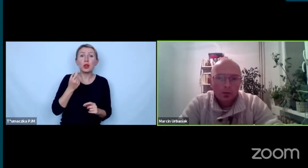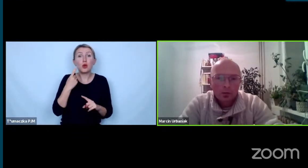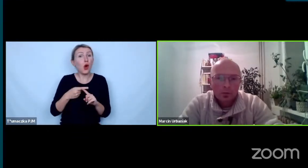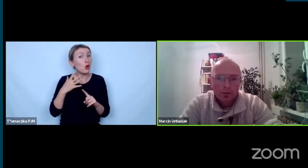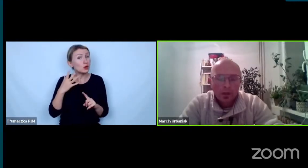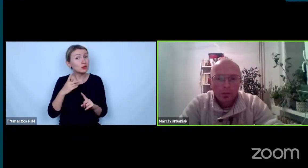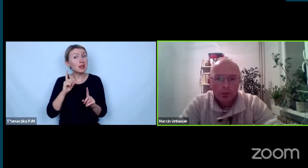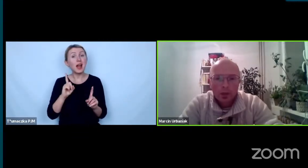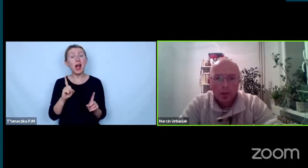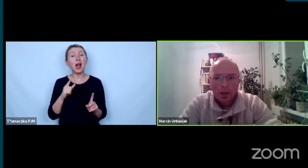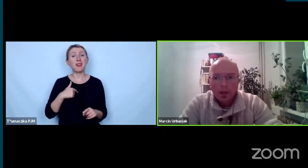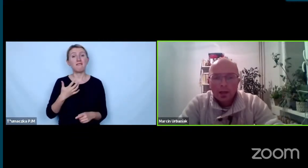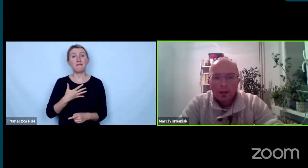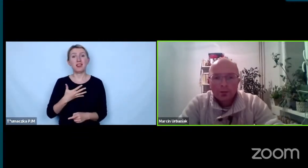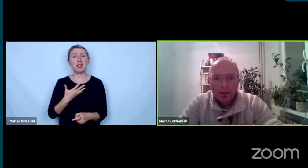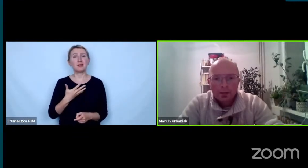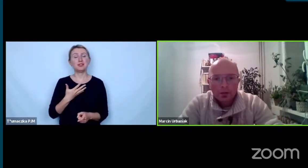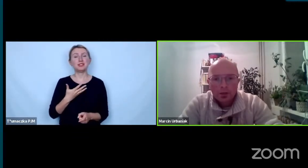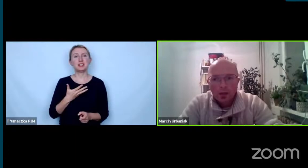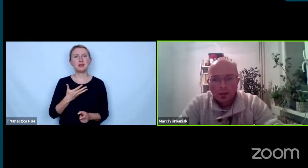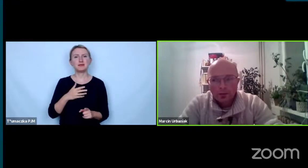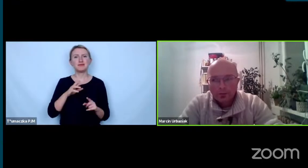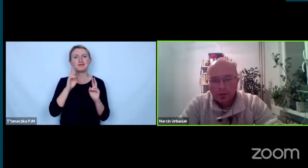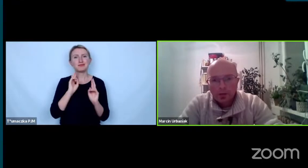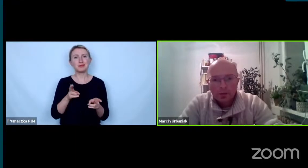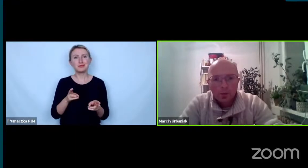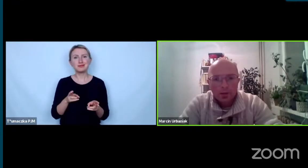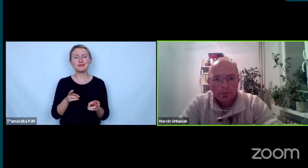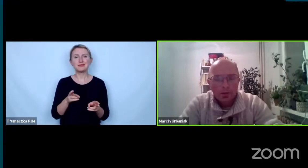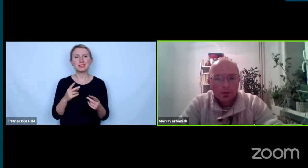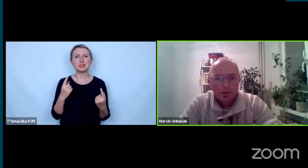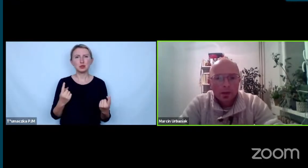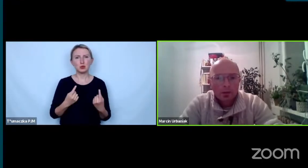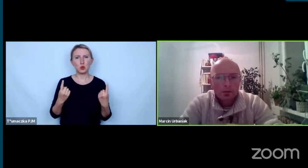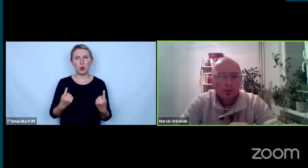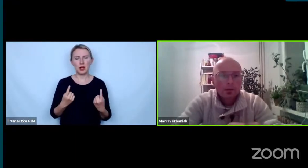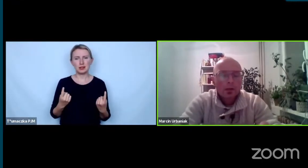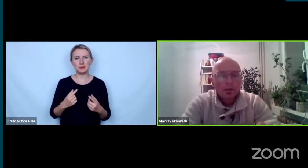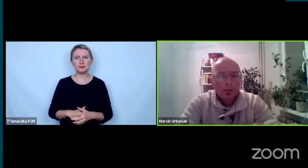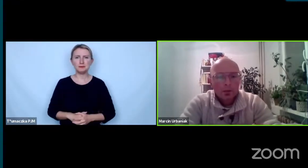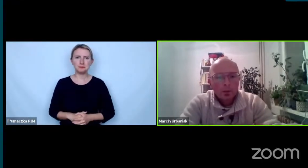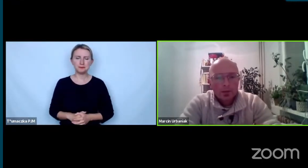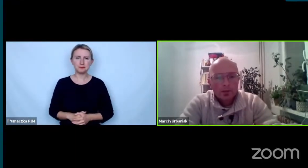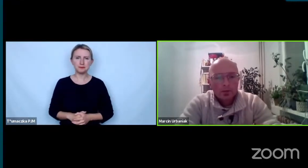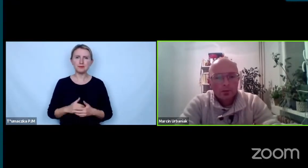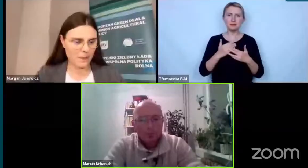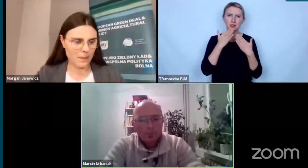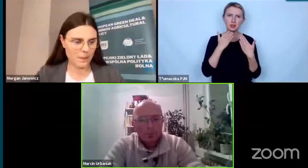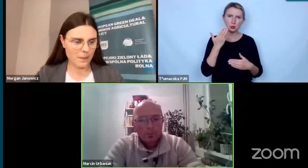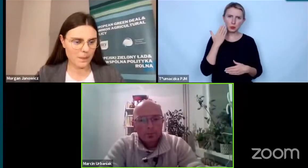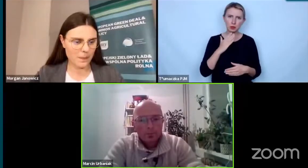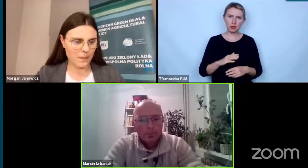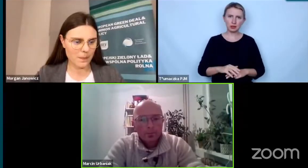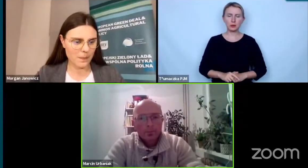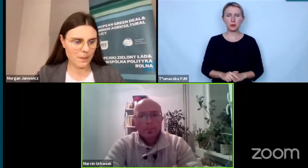bardzo chyba wydaje mi się faktyczne faktyczna sytuacja faktyczna stan dziękuję bardzo